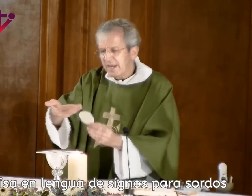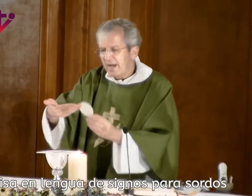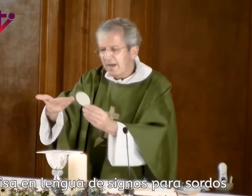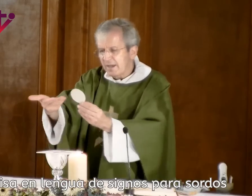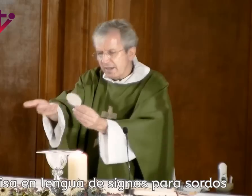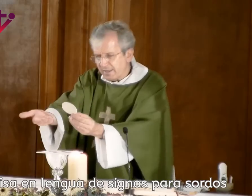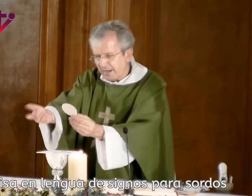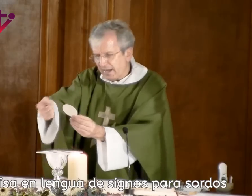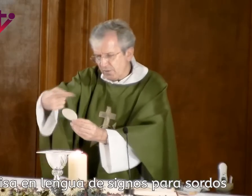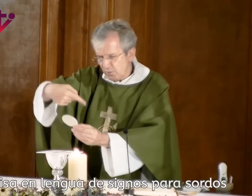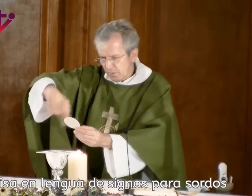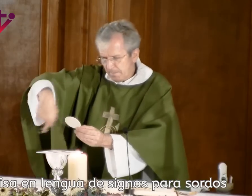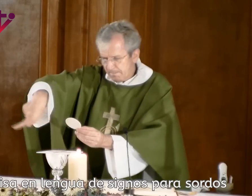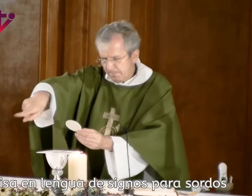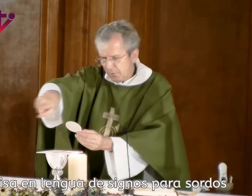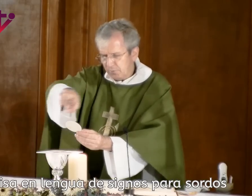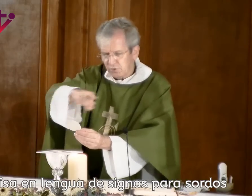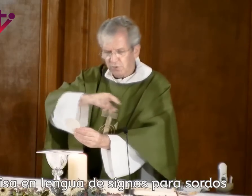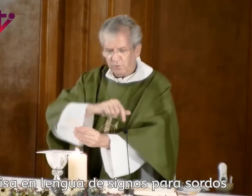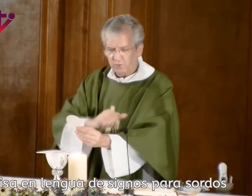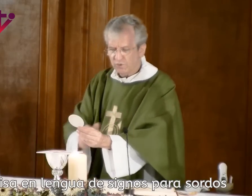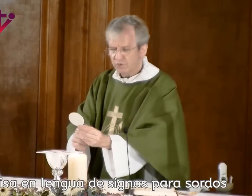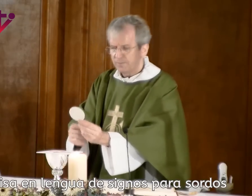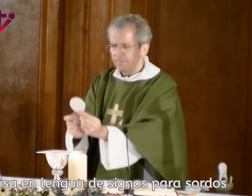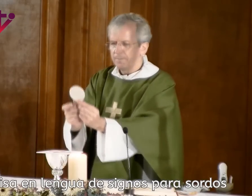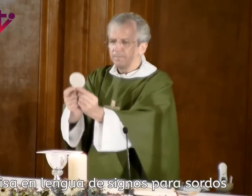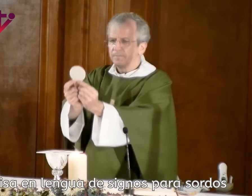será entregado por vosotros.